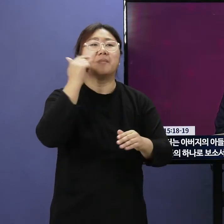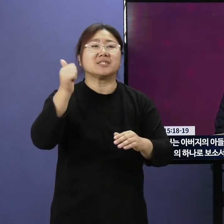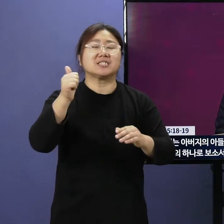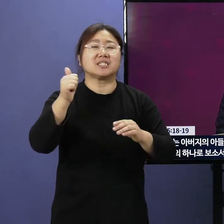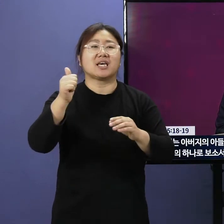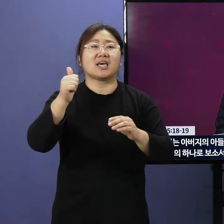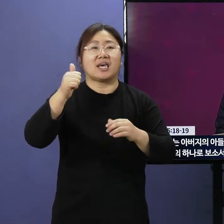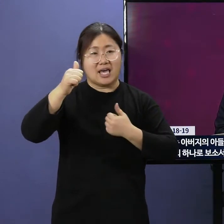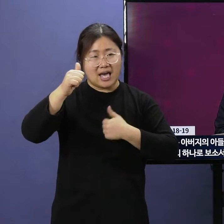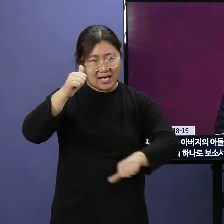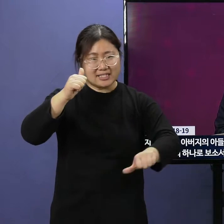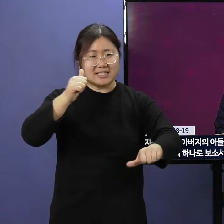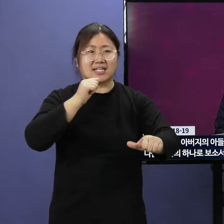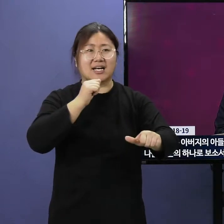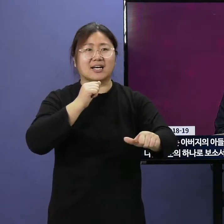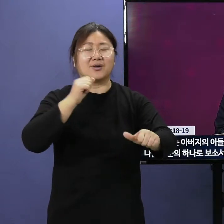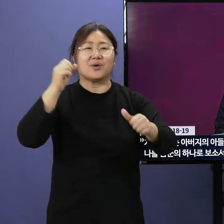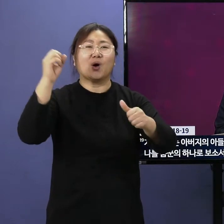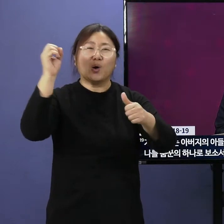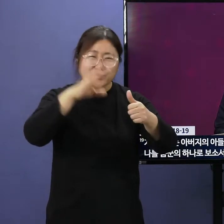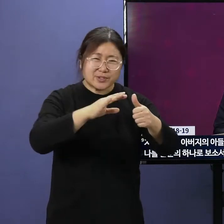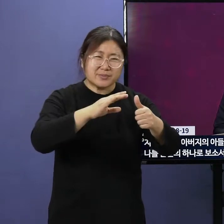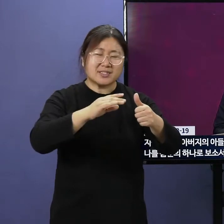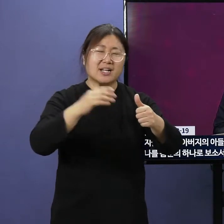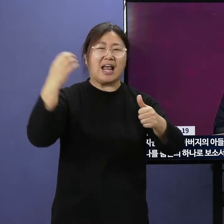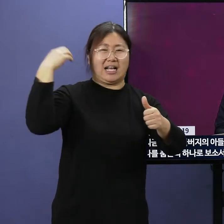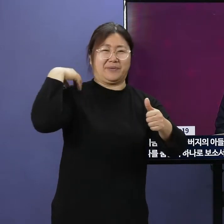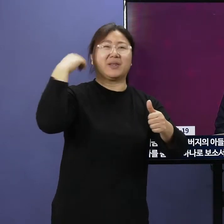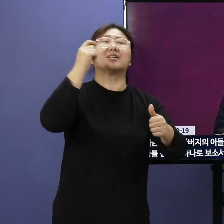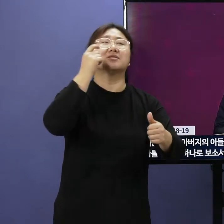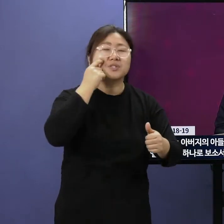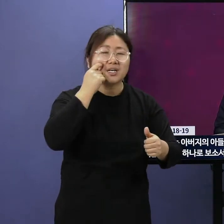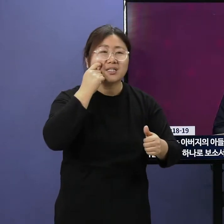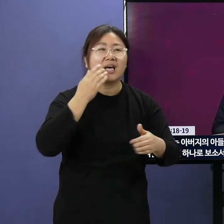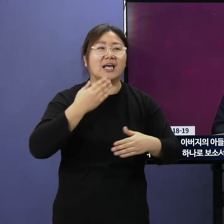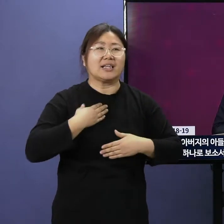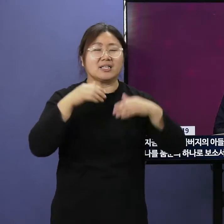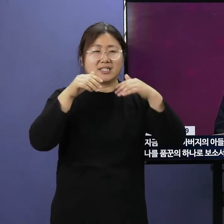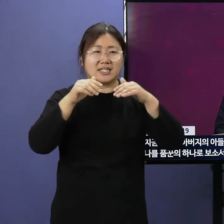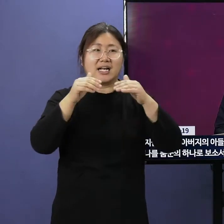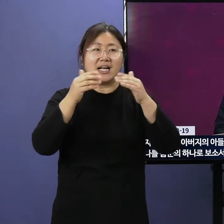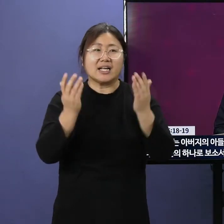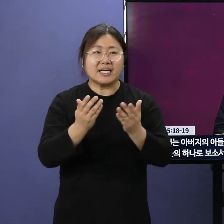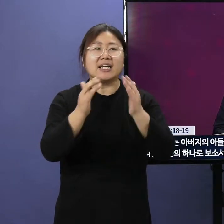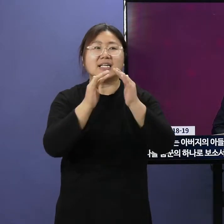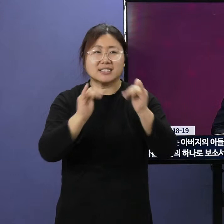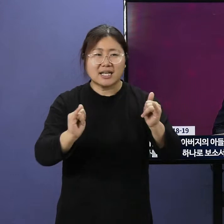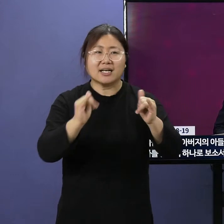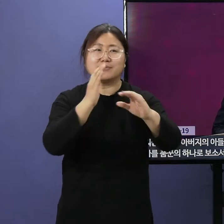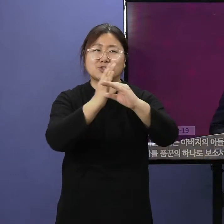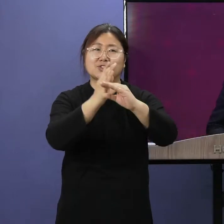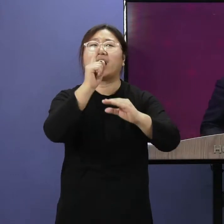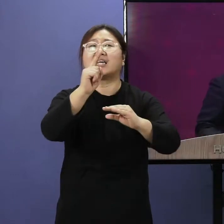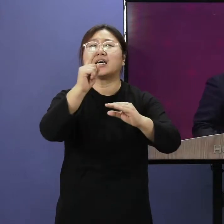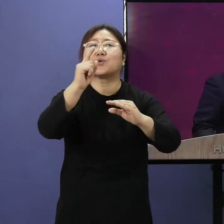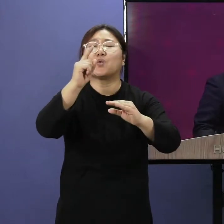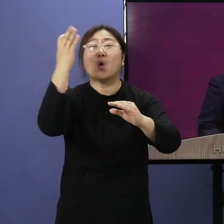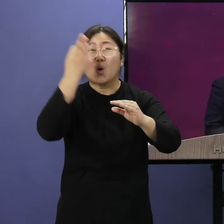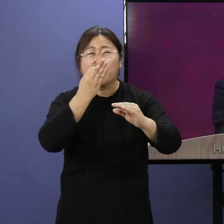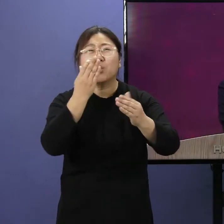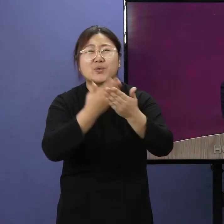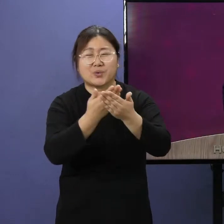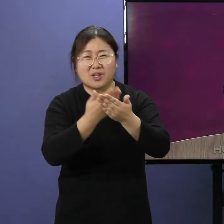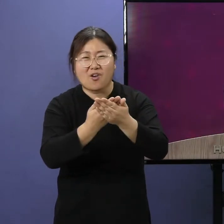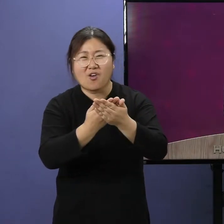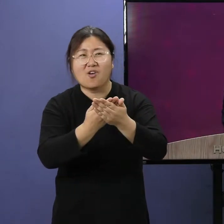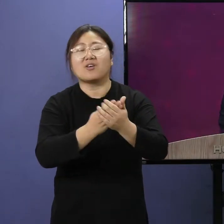일컬음을 감당하지 못하겠나이다. 나를 품꾼의 하나로 보소서 하리라 하고, 그가 결심한 거죠. 나는